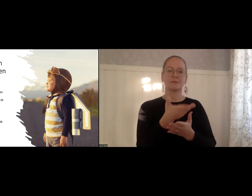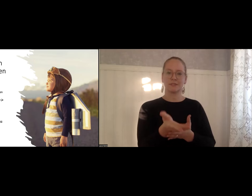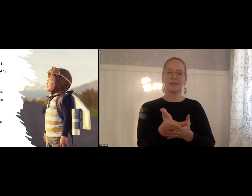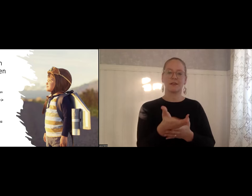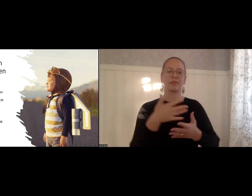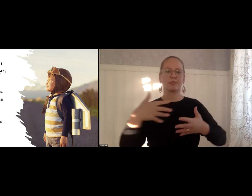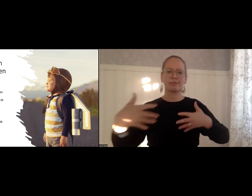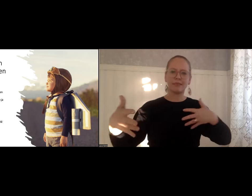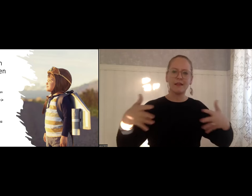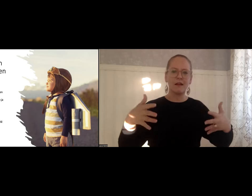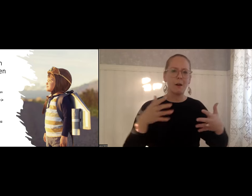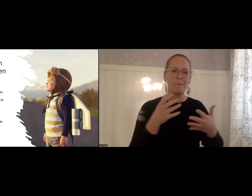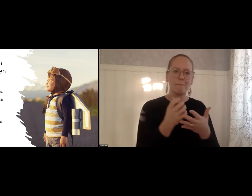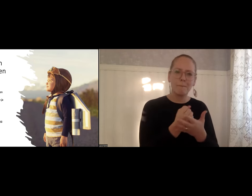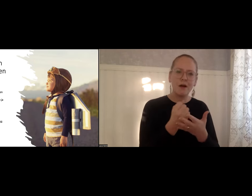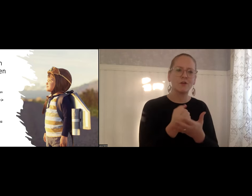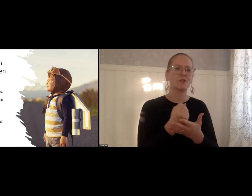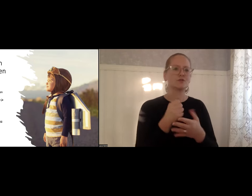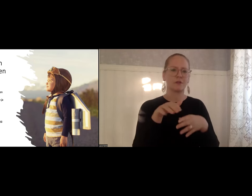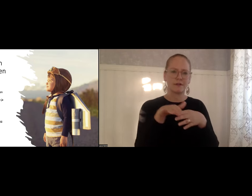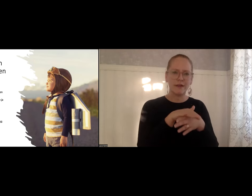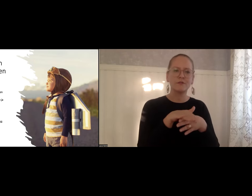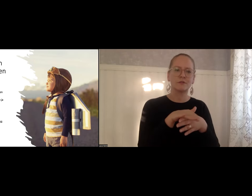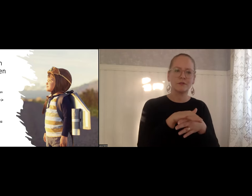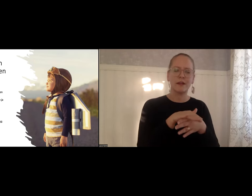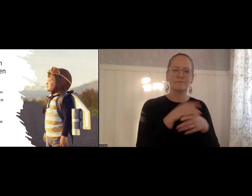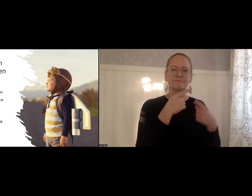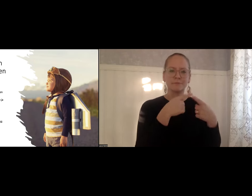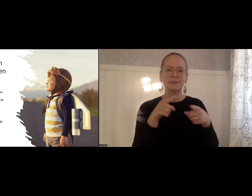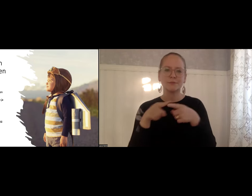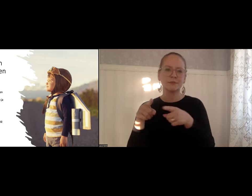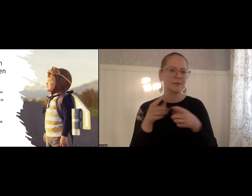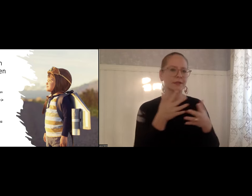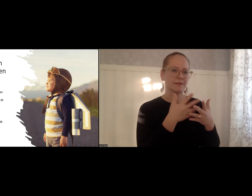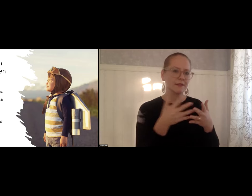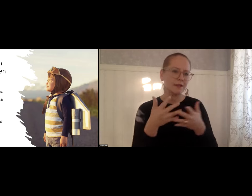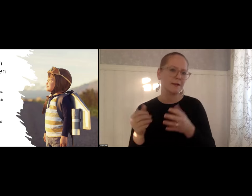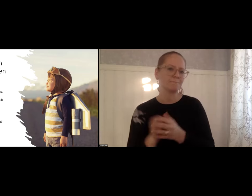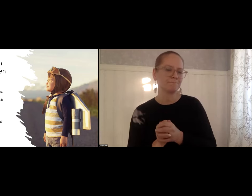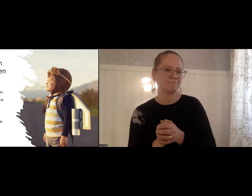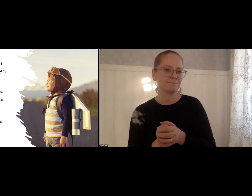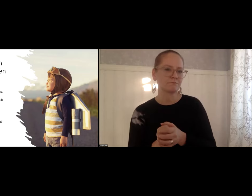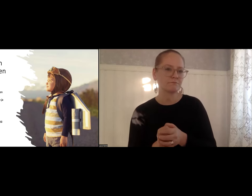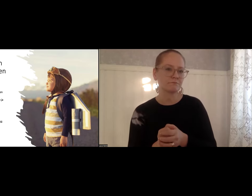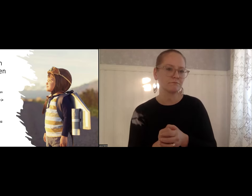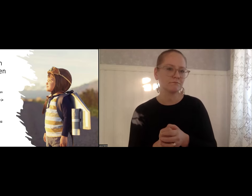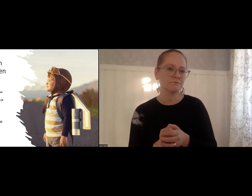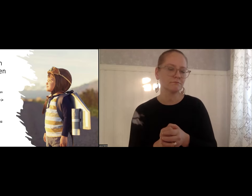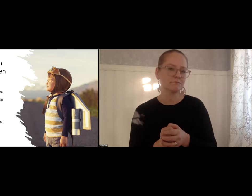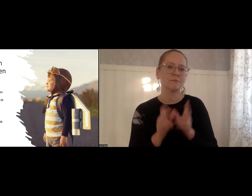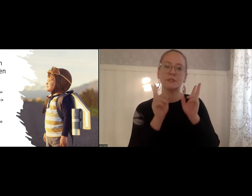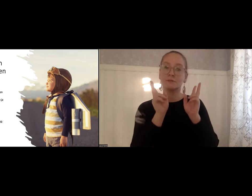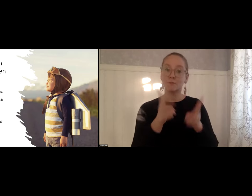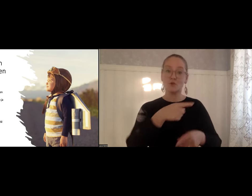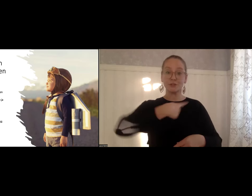Ja eli se on se, että se luodaan joka päivä lapselle, se tila ja mahdollisuus käyttää eri tavoilla omaa